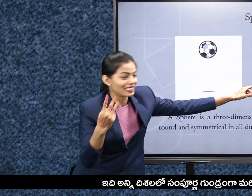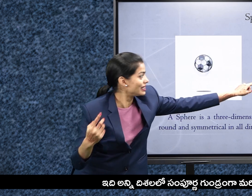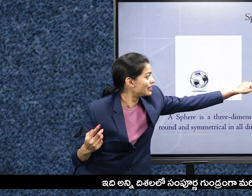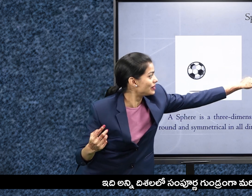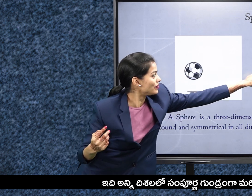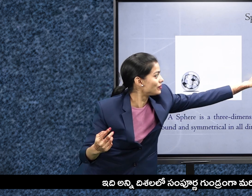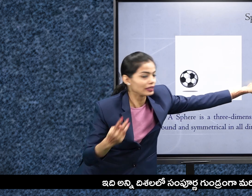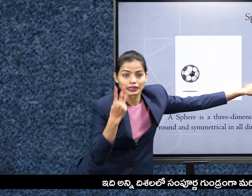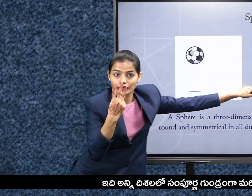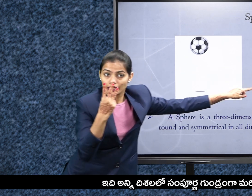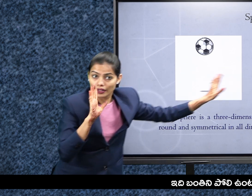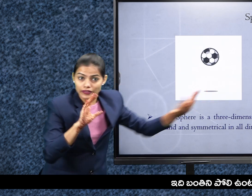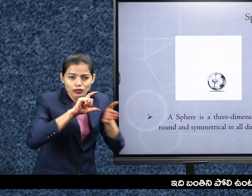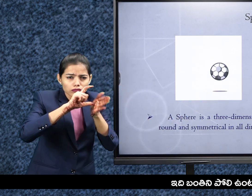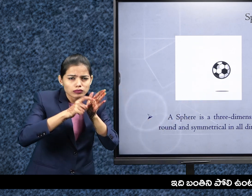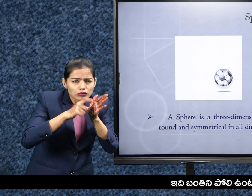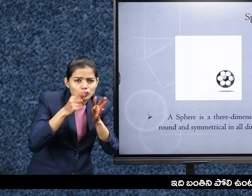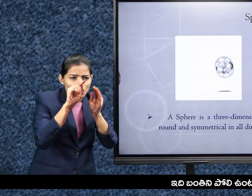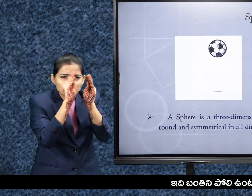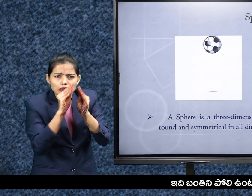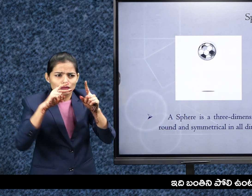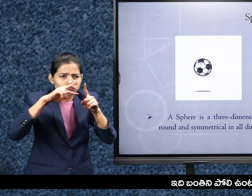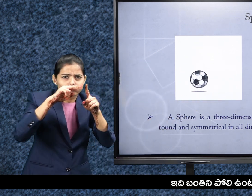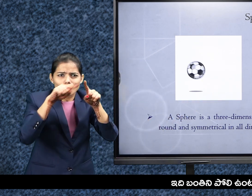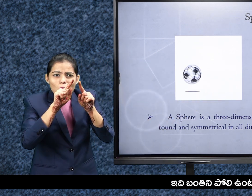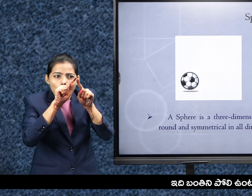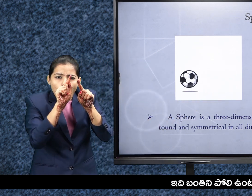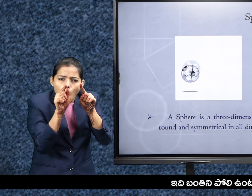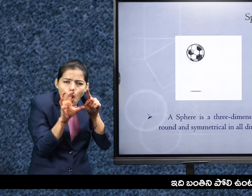మరియు సుస్పష్టంగా ఉంటుంది. ఇది బంతిని పోలి ఉంటుంది.